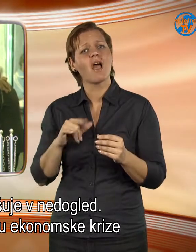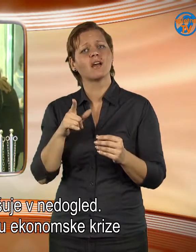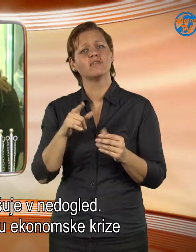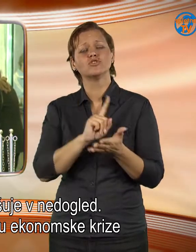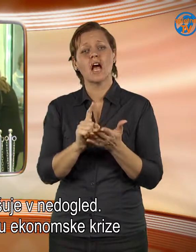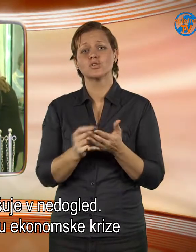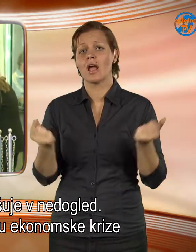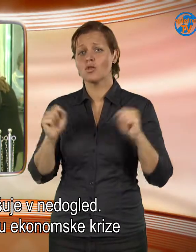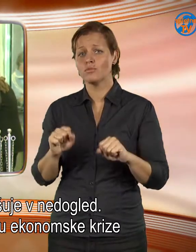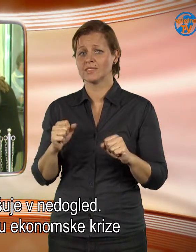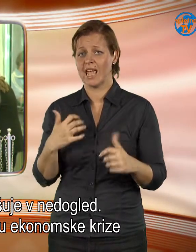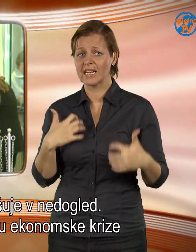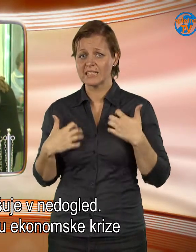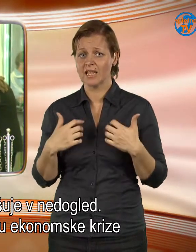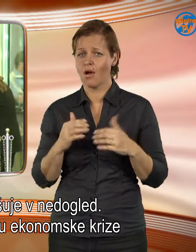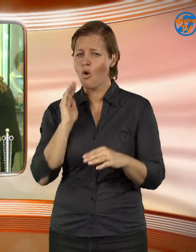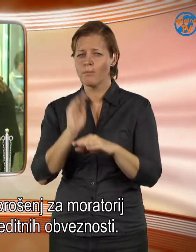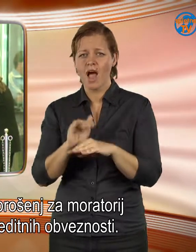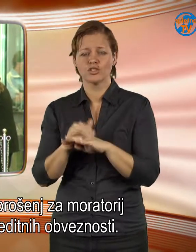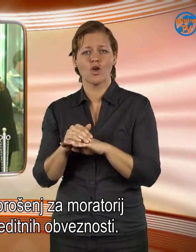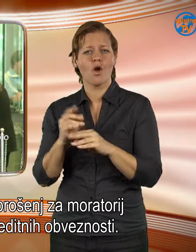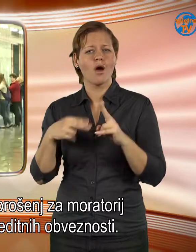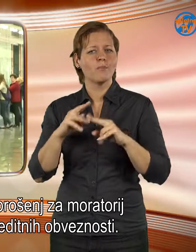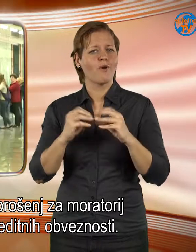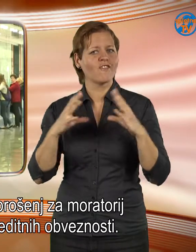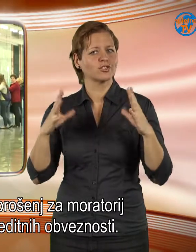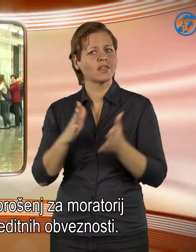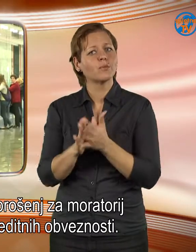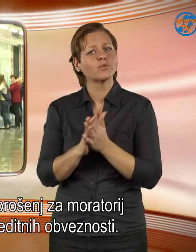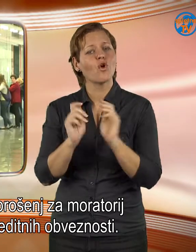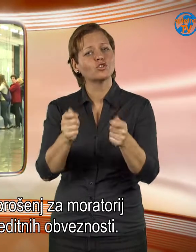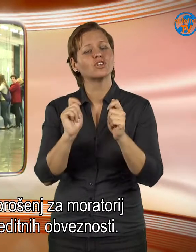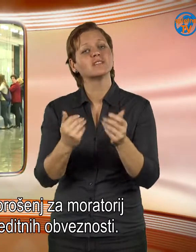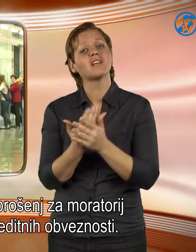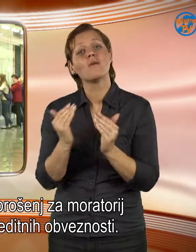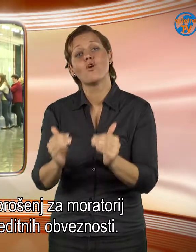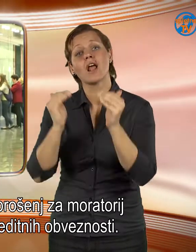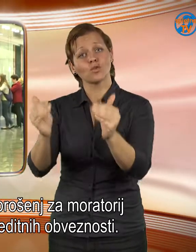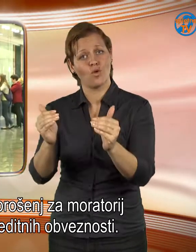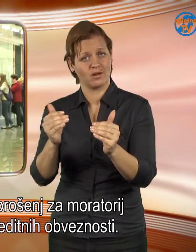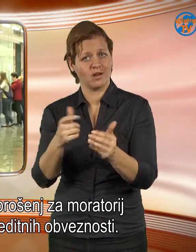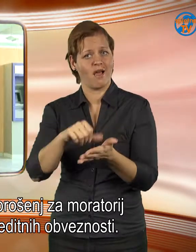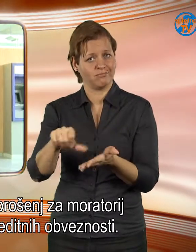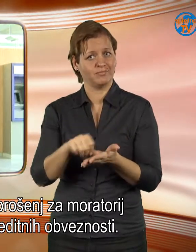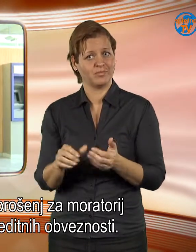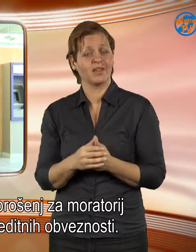času ekonomske krize opažajo povečanje prošenj za moratorij na odplačevanje kreditnih obveznosti.